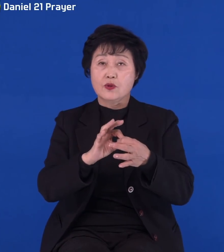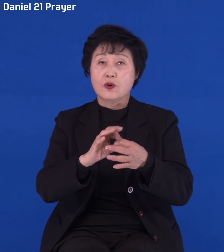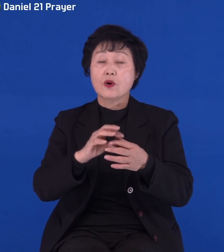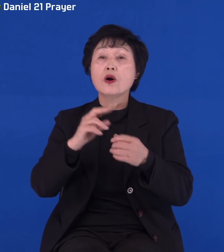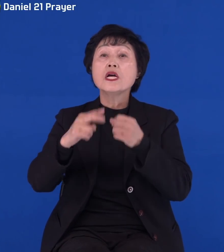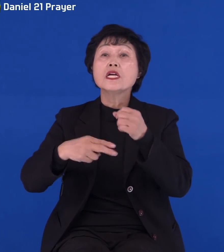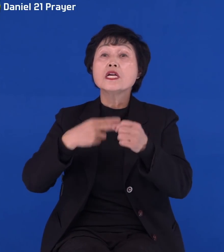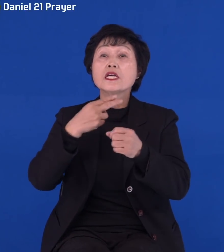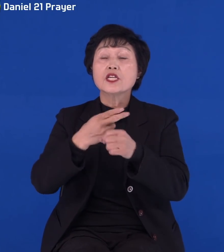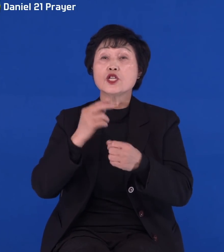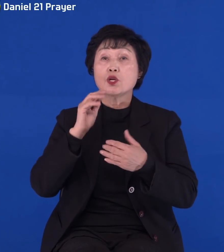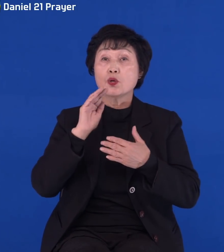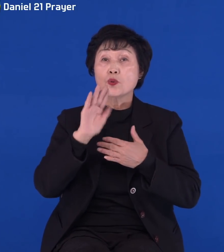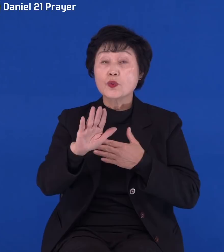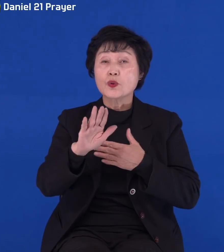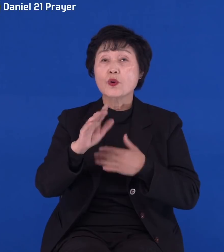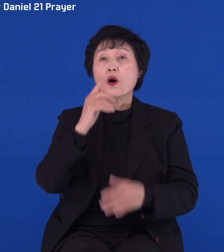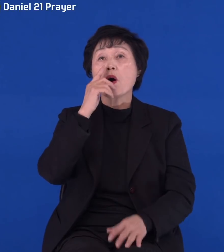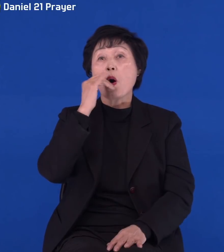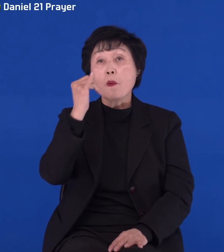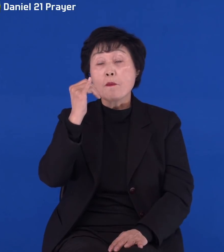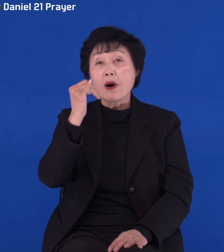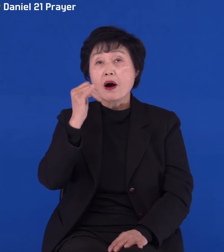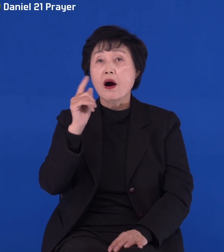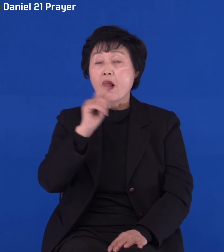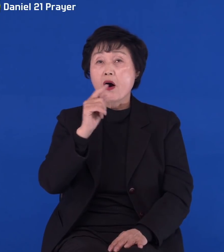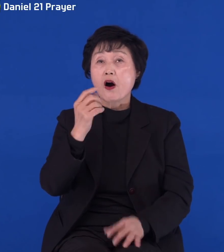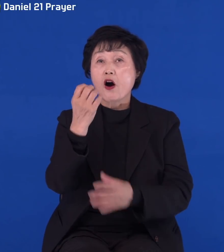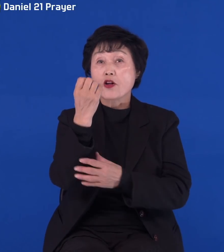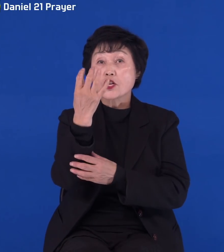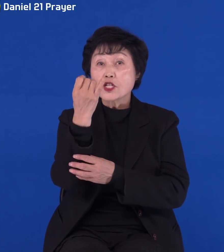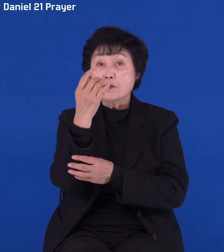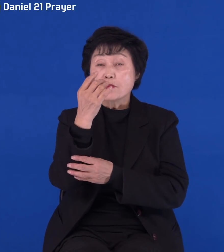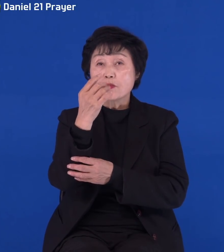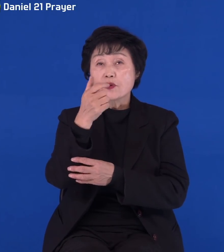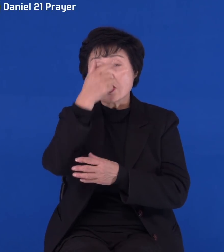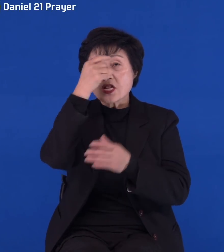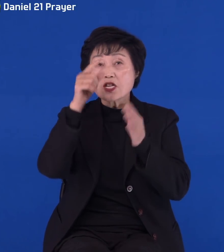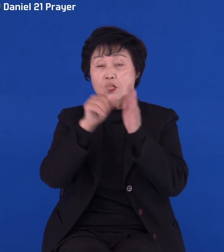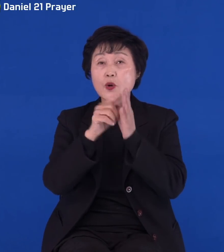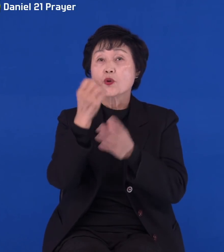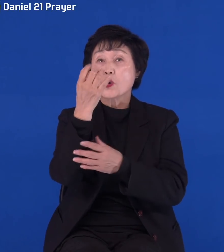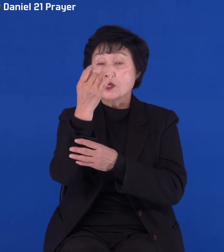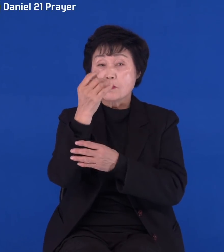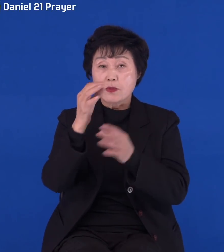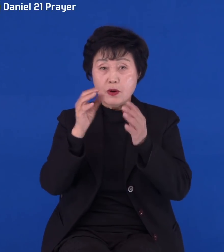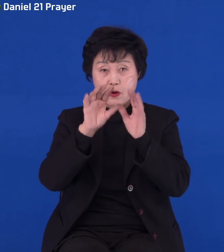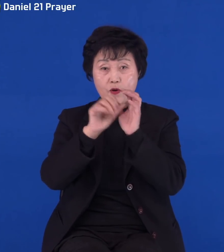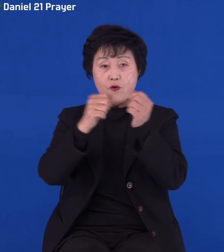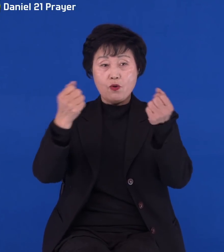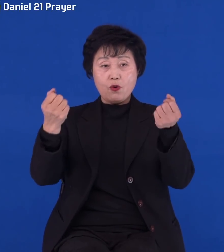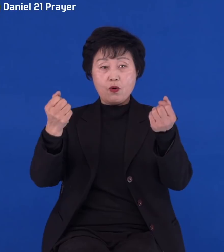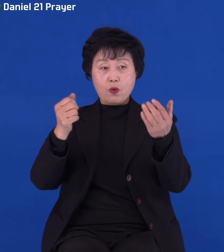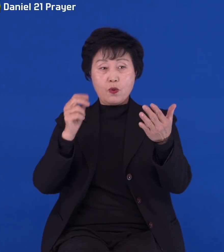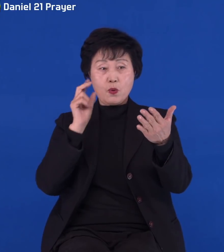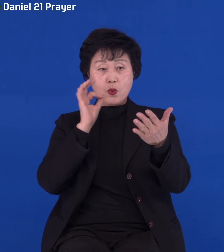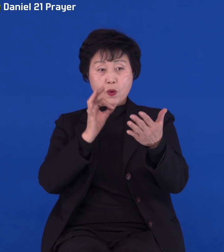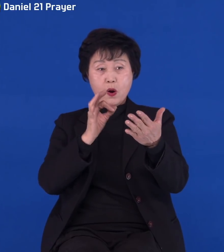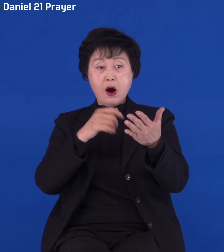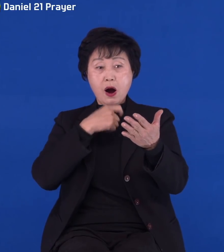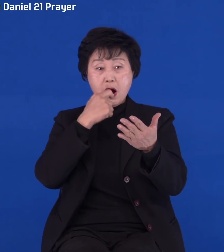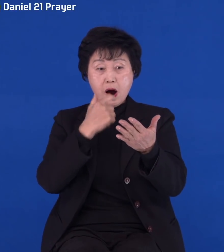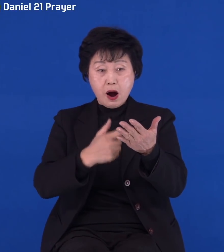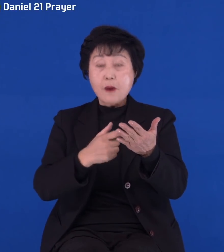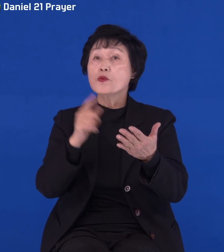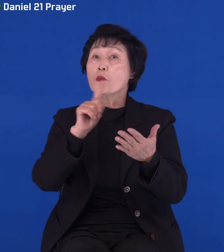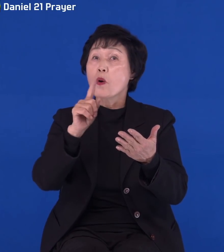뒤에 저희 어머니가 어떤 기독교 신문을 읽더니 너무 감동을 받는 거예요. 그 신문의 내용이 뭐였냐면은